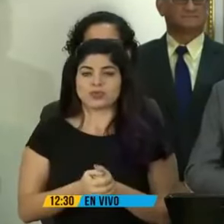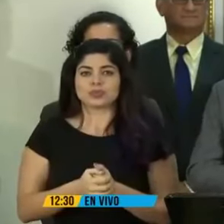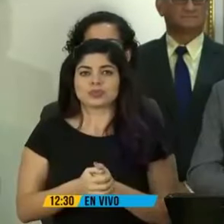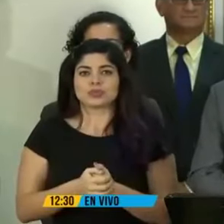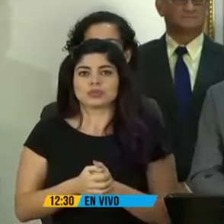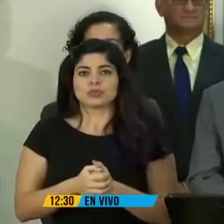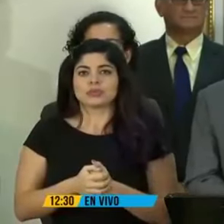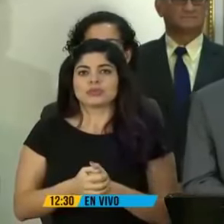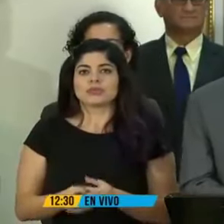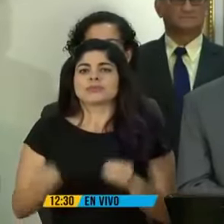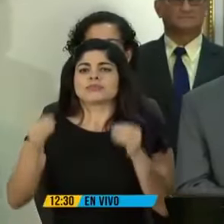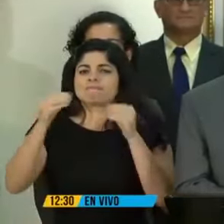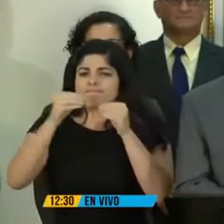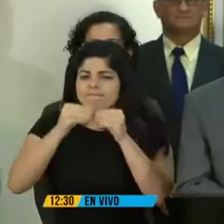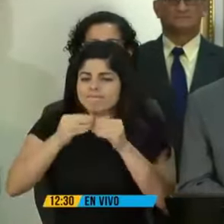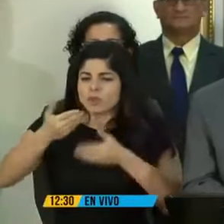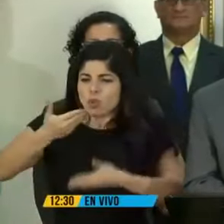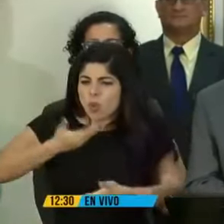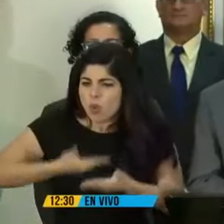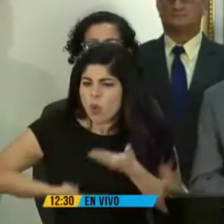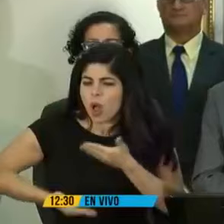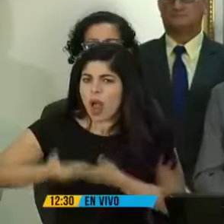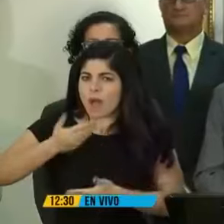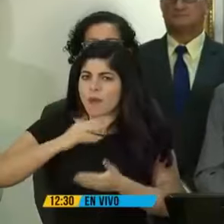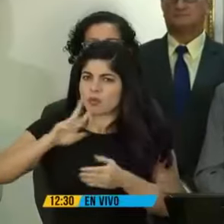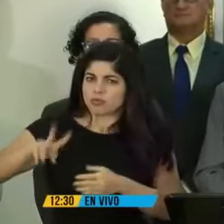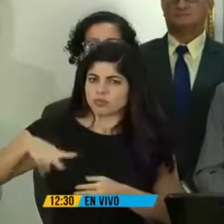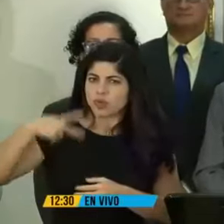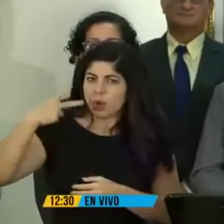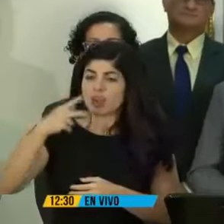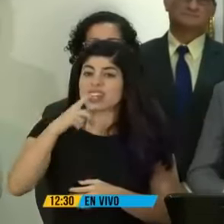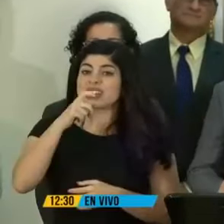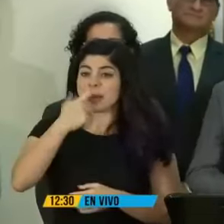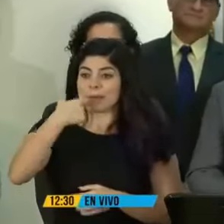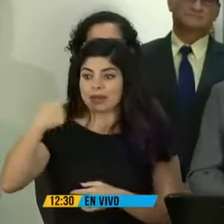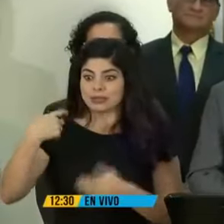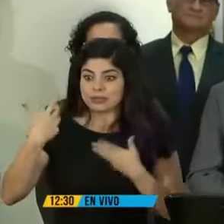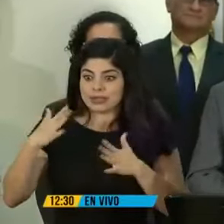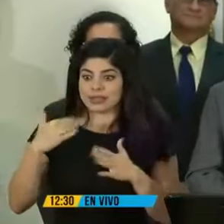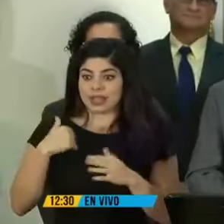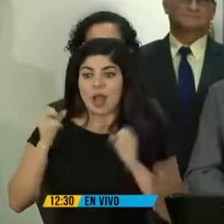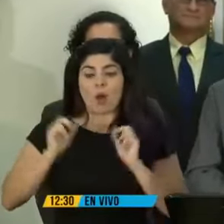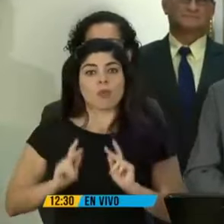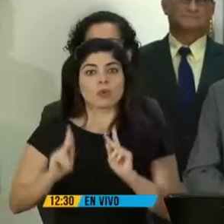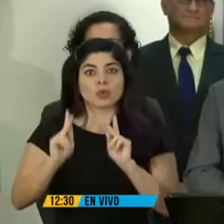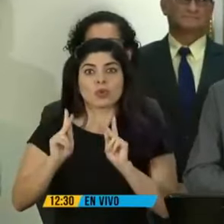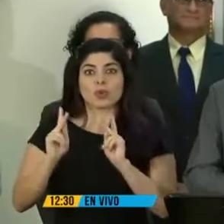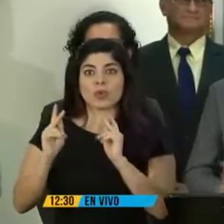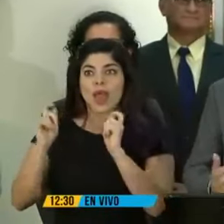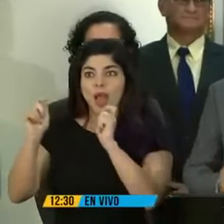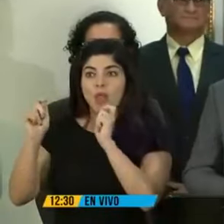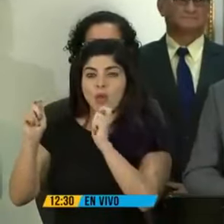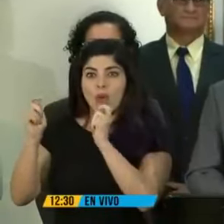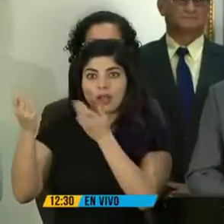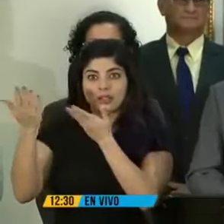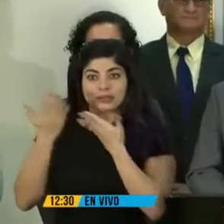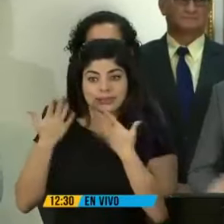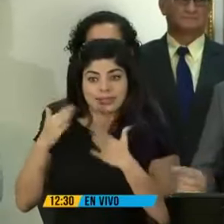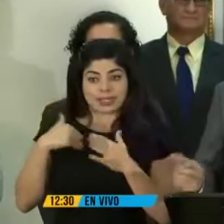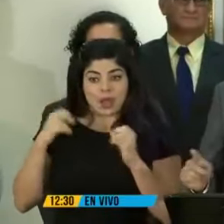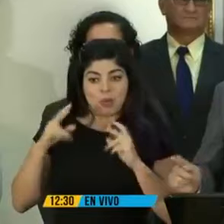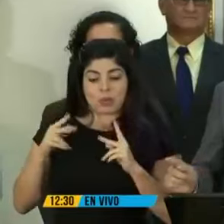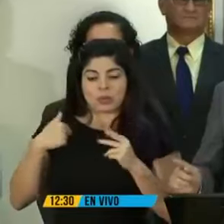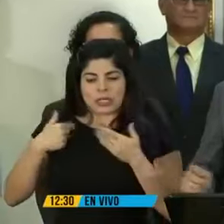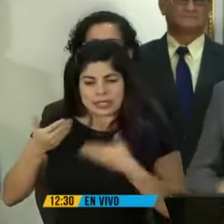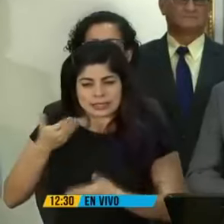es extremar la colaboración y cooperación entre quienes sí hemos tenido las oportunidades que la educación nos ha extendido